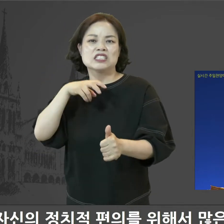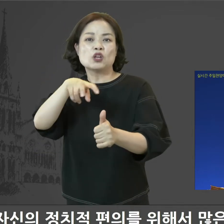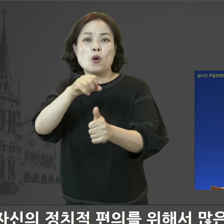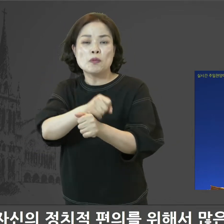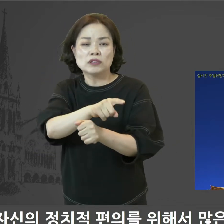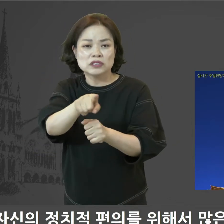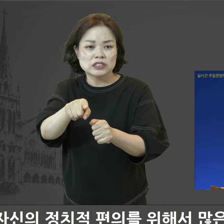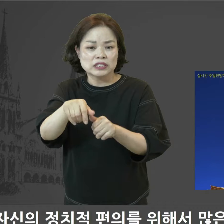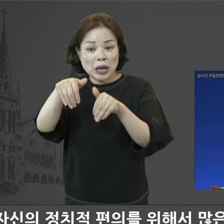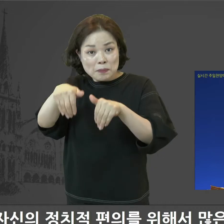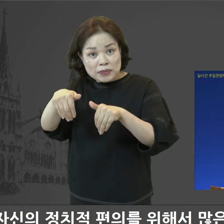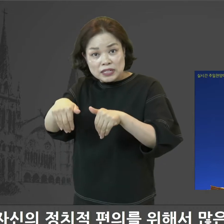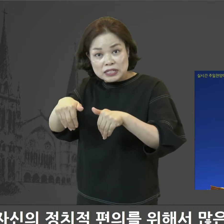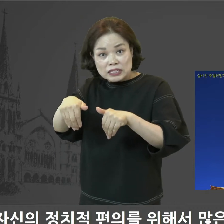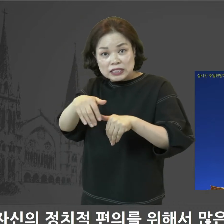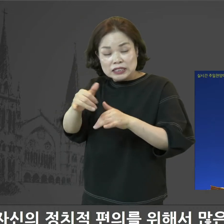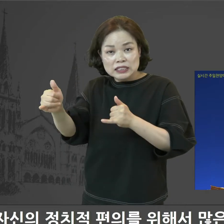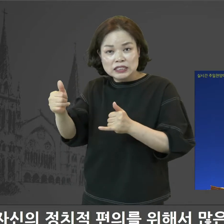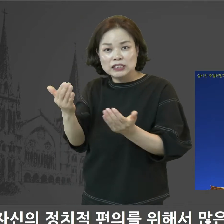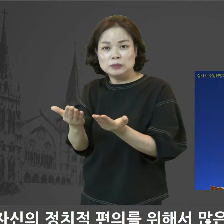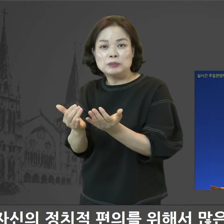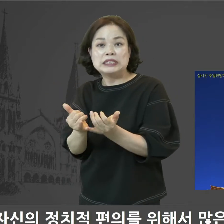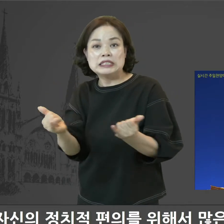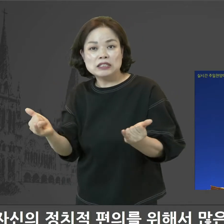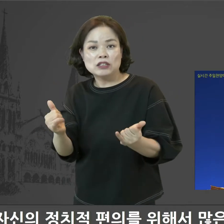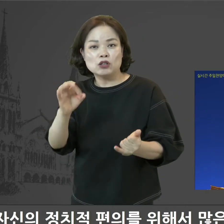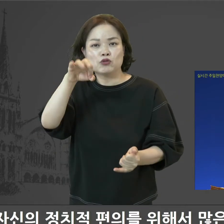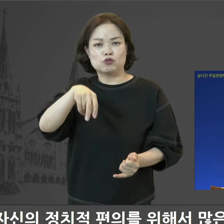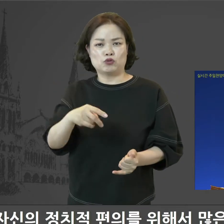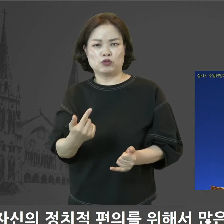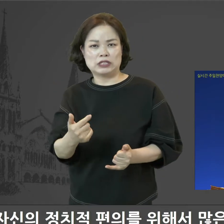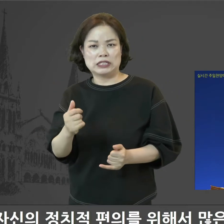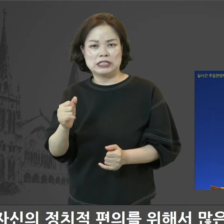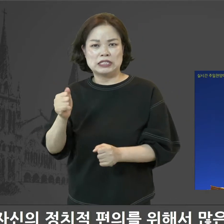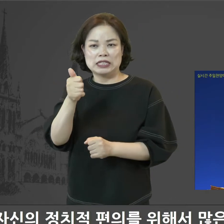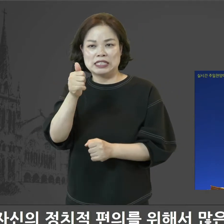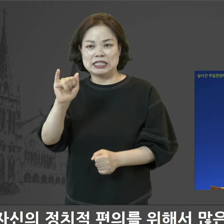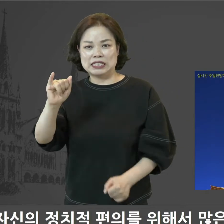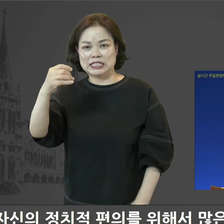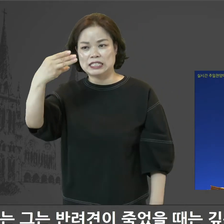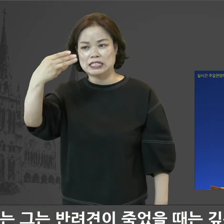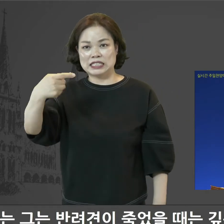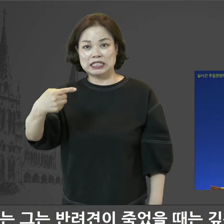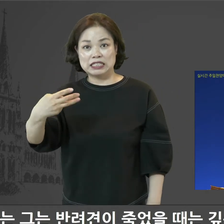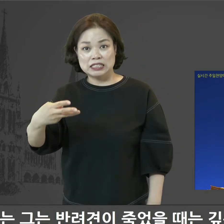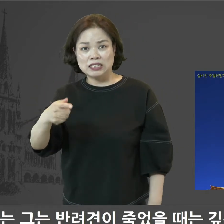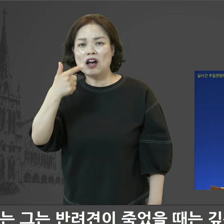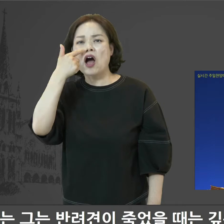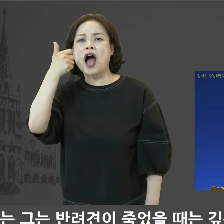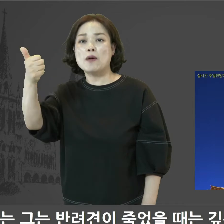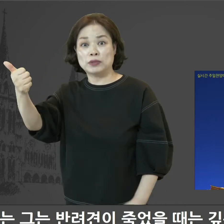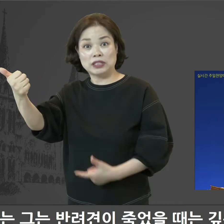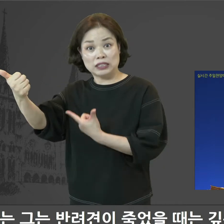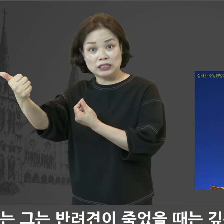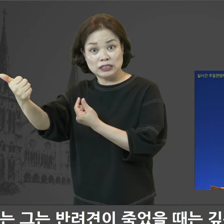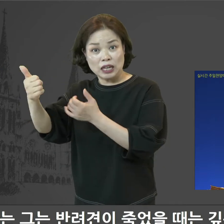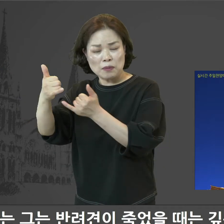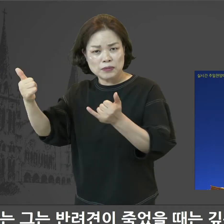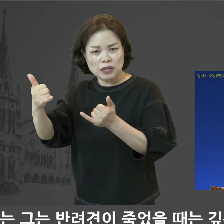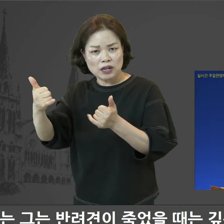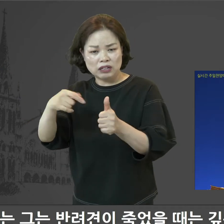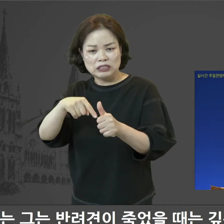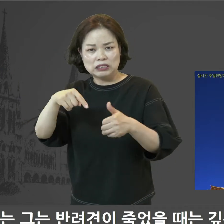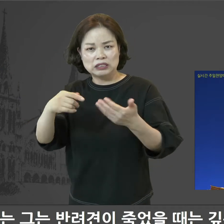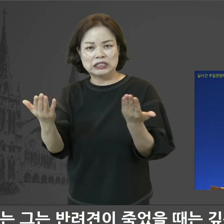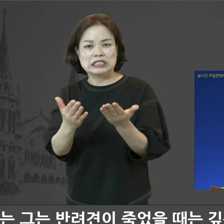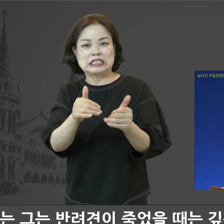그의 비서였던 트라우들 융게라는 사람은 히틀러가 쾌활하고 친절한 아버지 같은 사람이었다라고